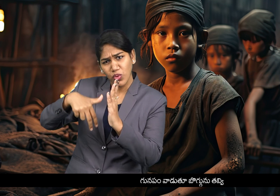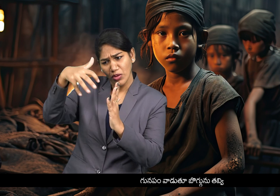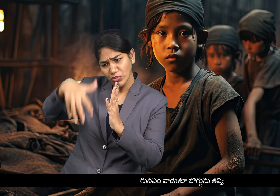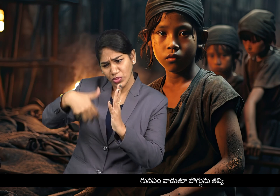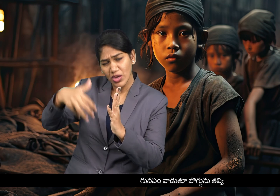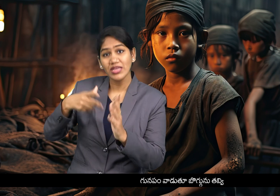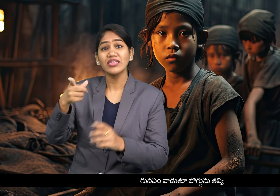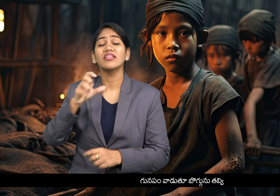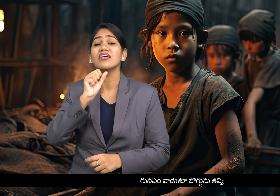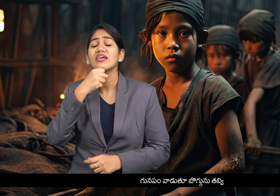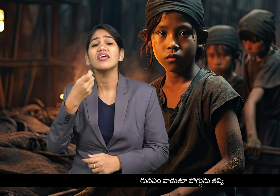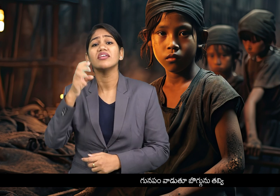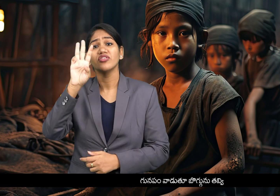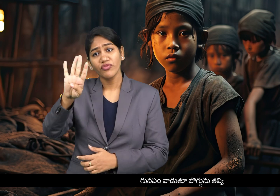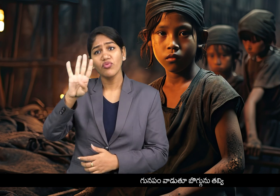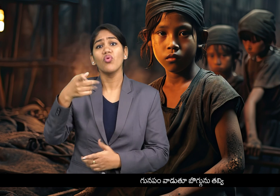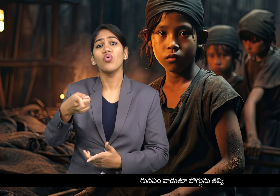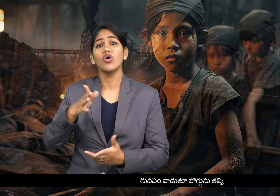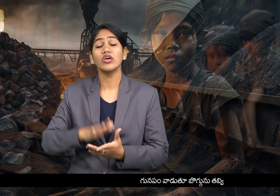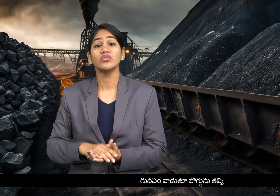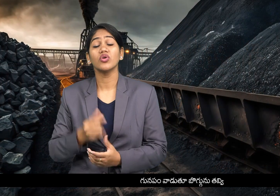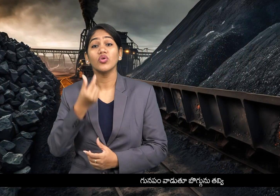గుణపం వాడుతూ బొగ్గును తవ్వి